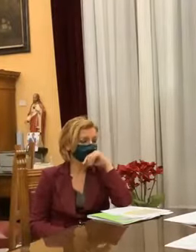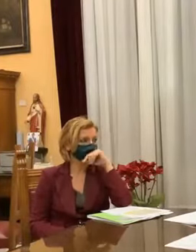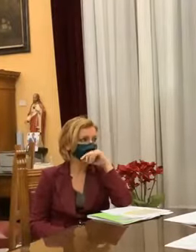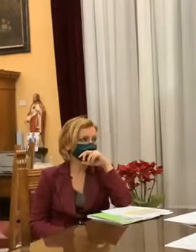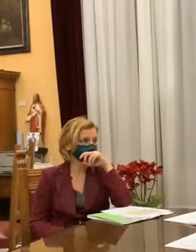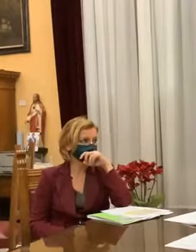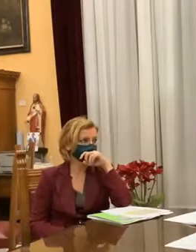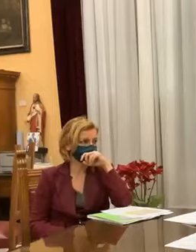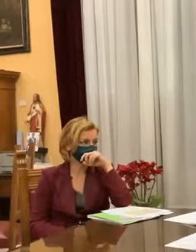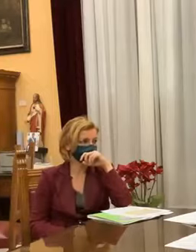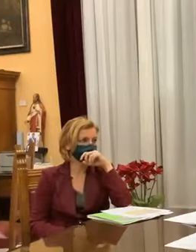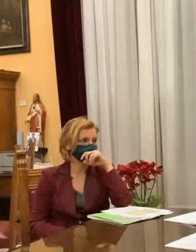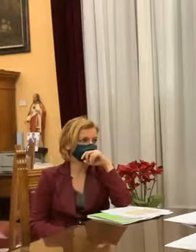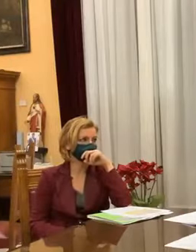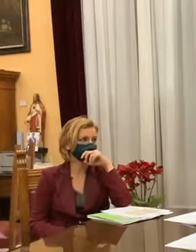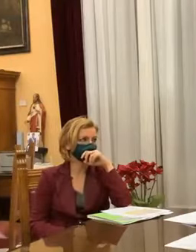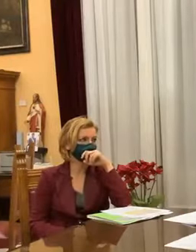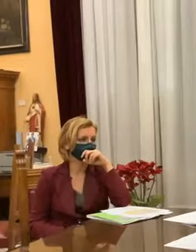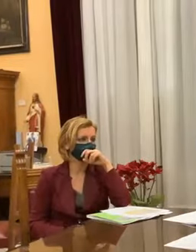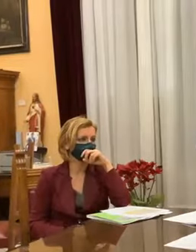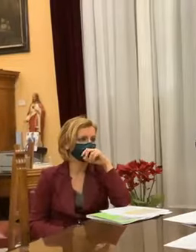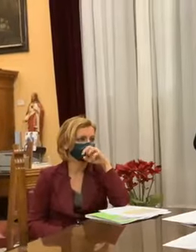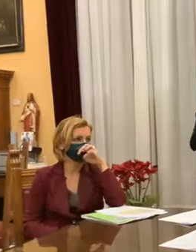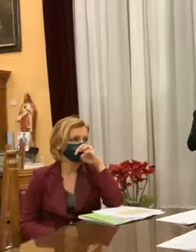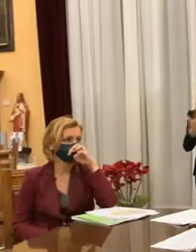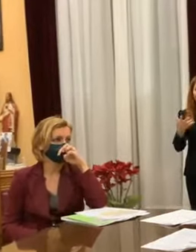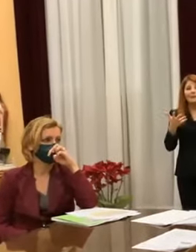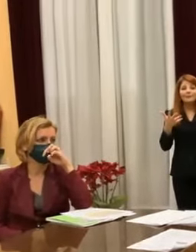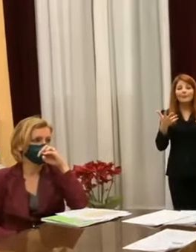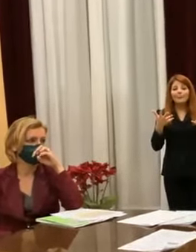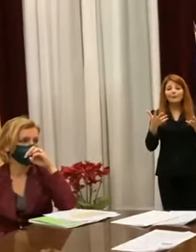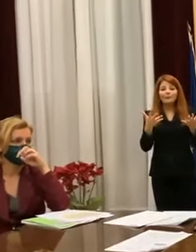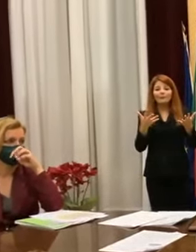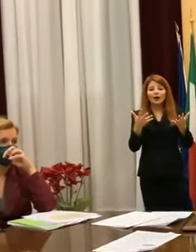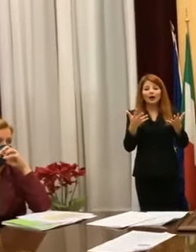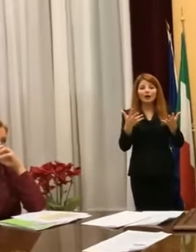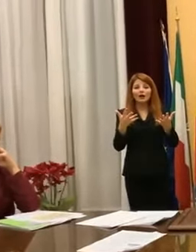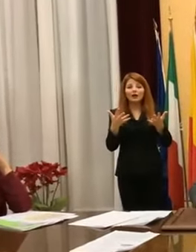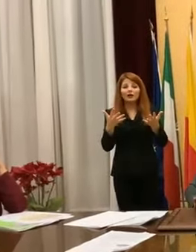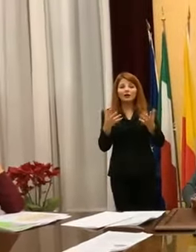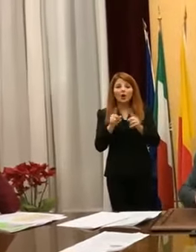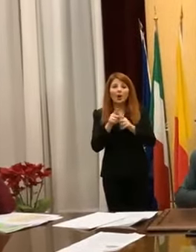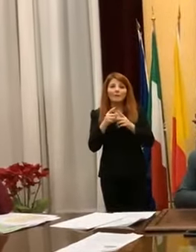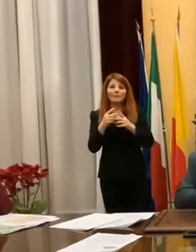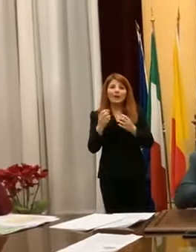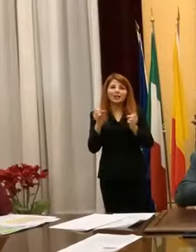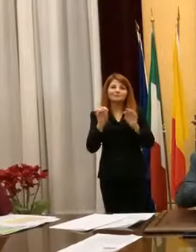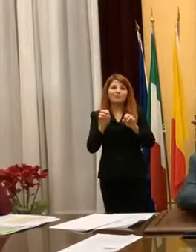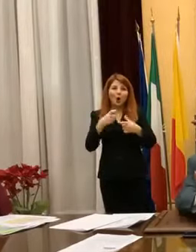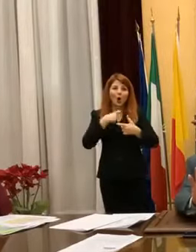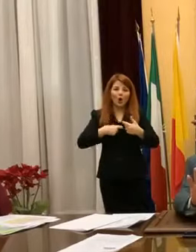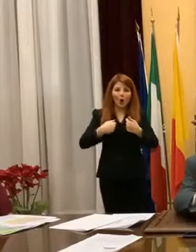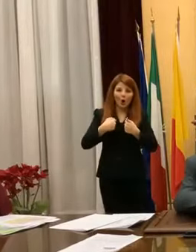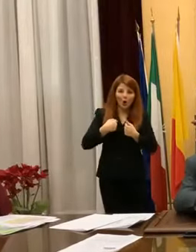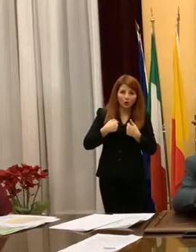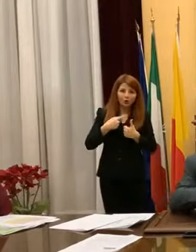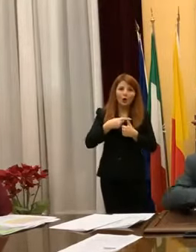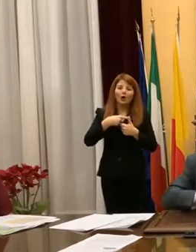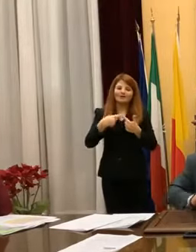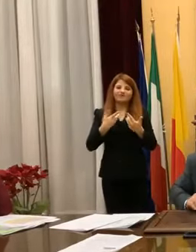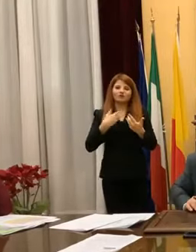smentita del procuratore, e quindi querele per tutti, tanto come si dice dalle mie parti, ognuno mangia a casa propria e io